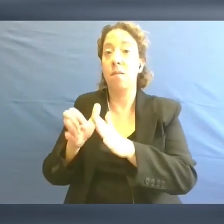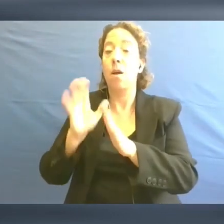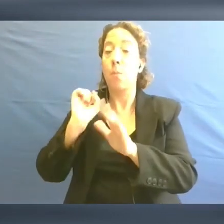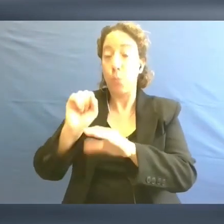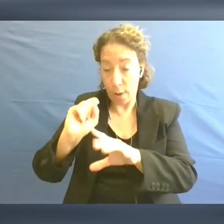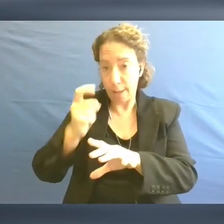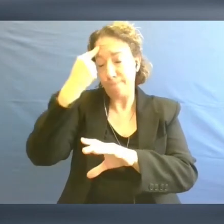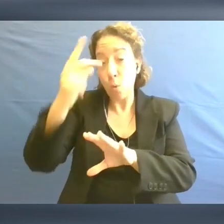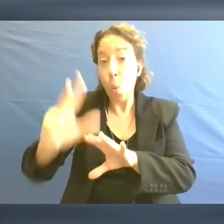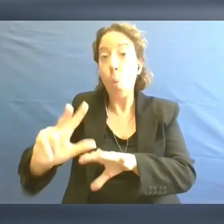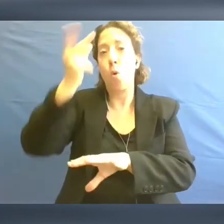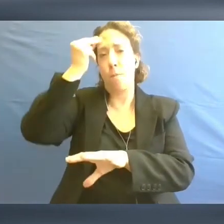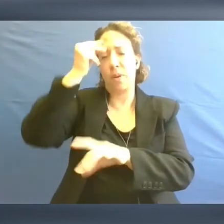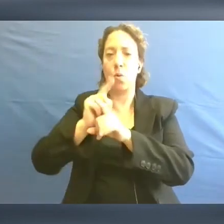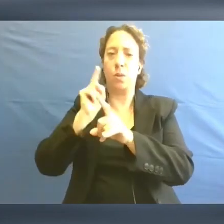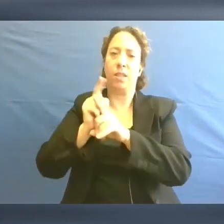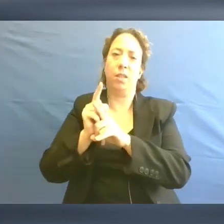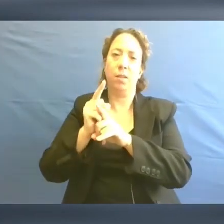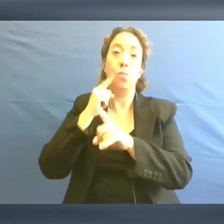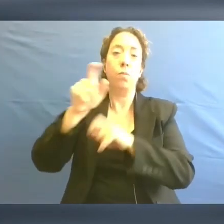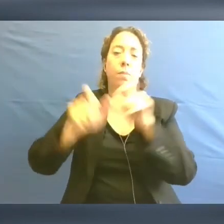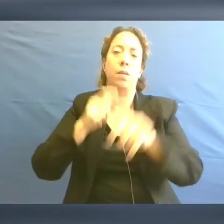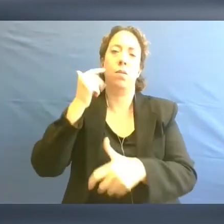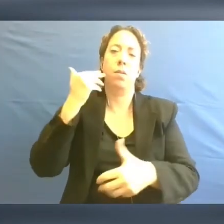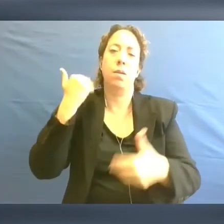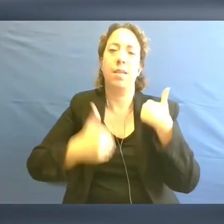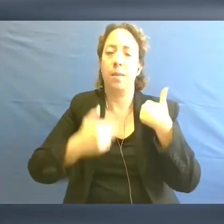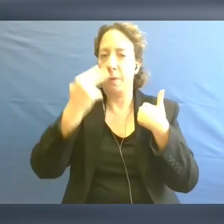les personnes handicapées de la vue.